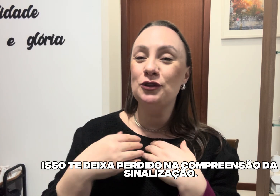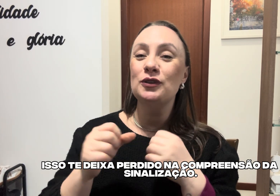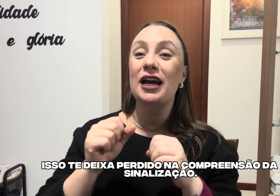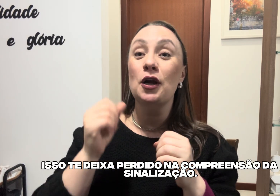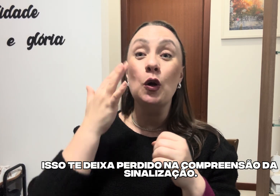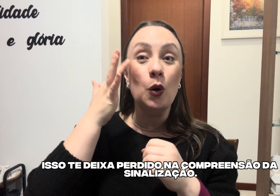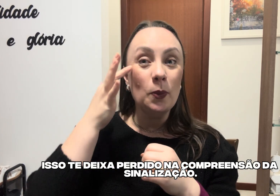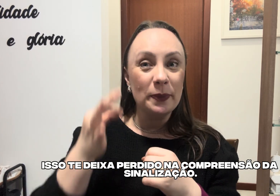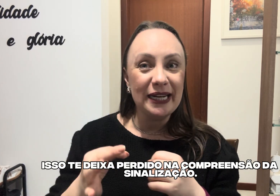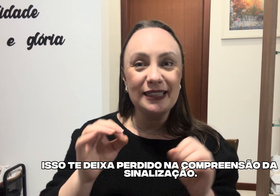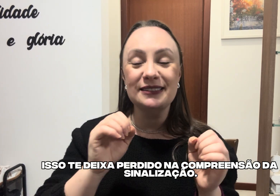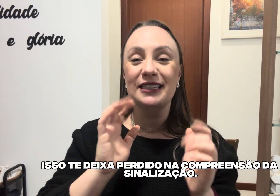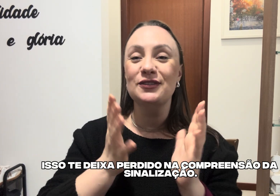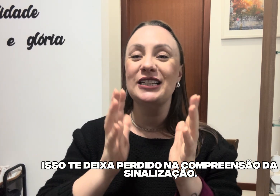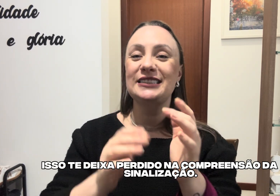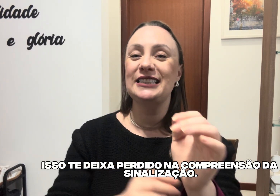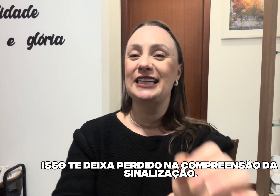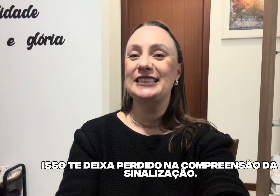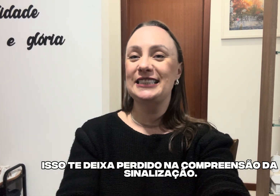na compreensão da sinalização.